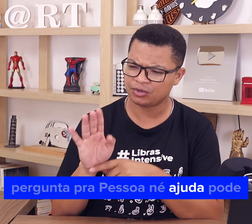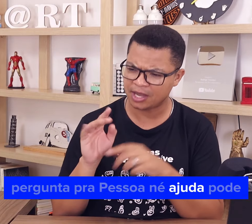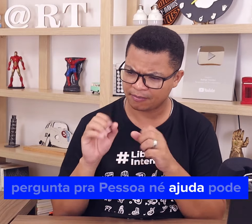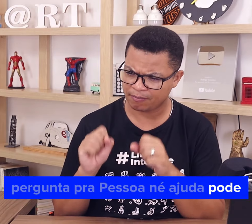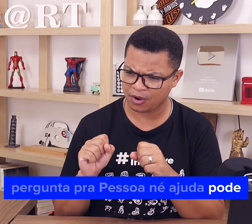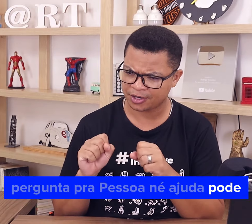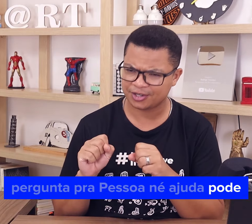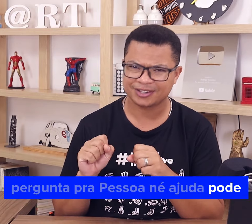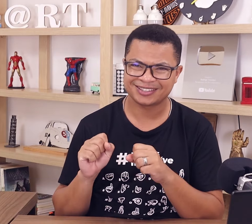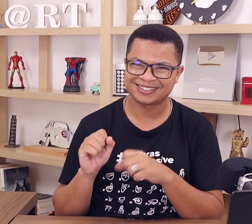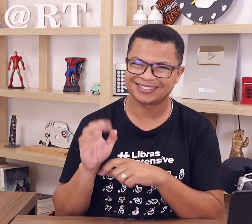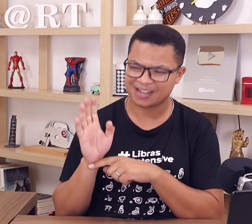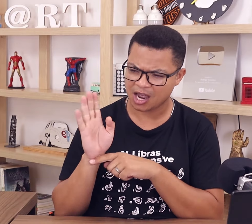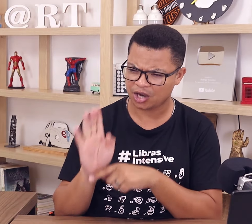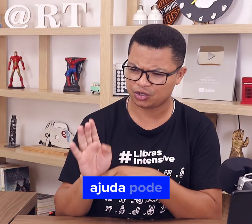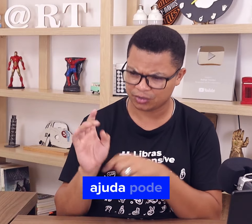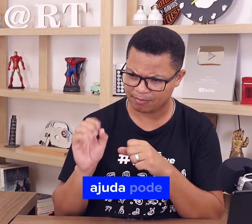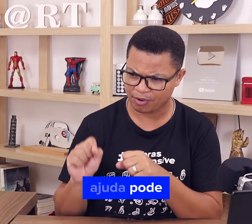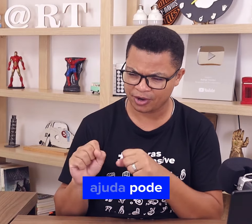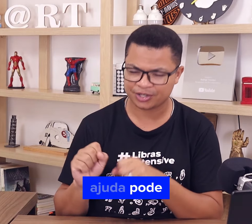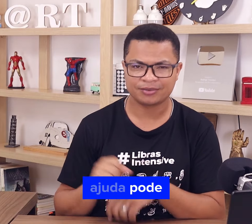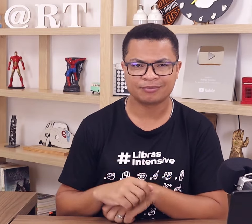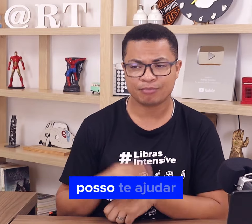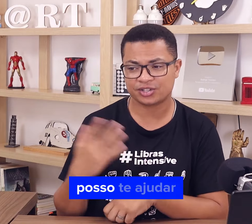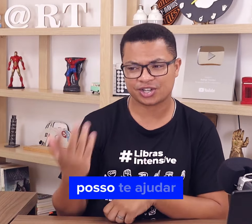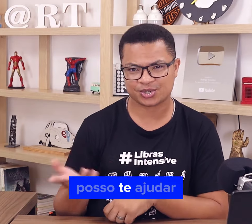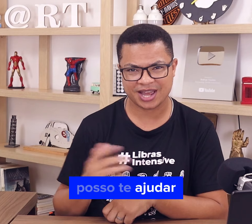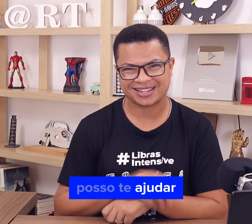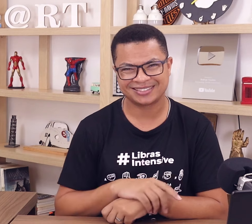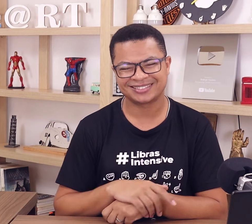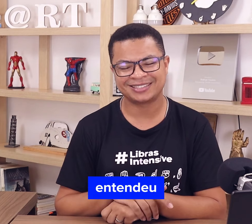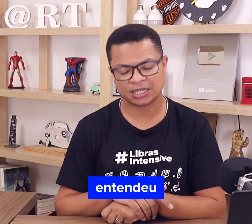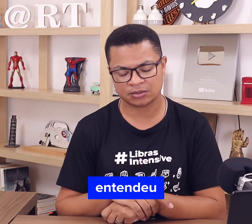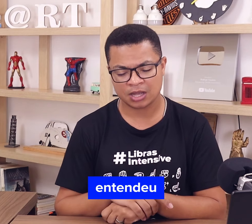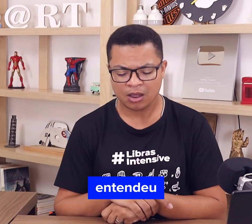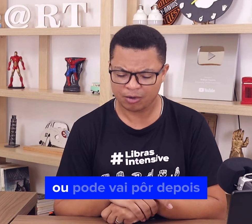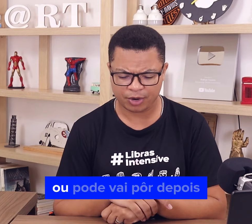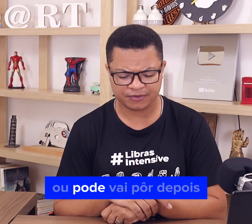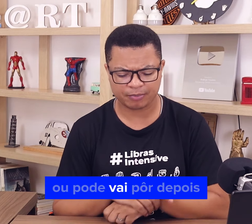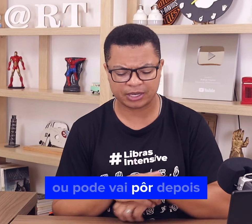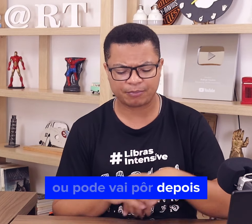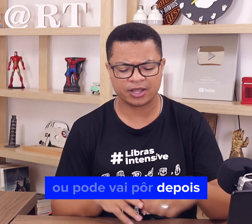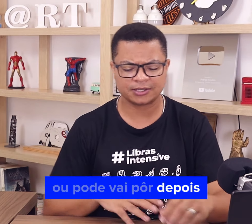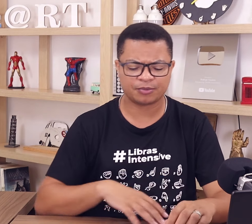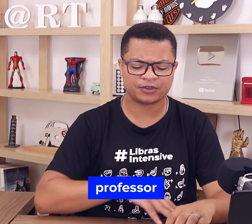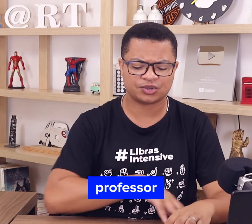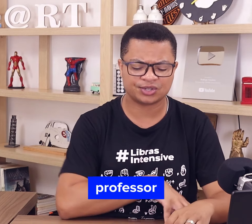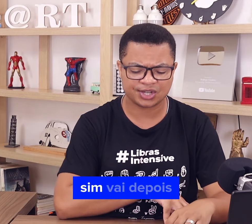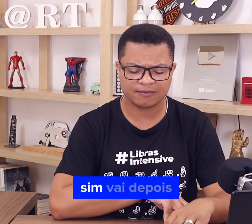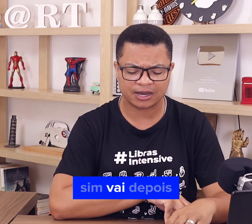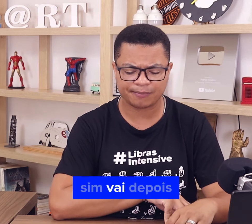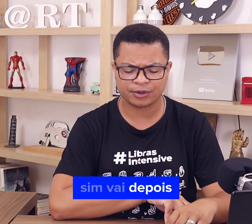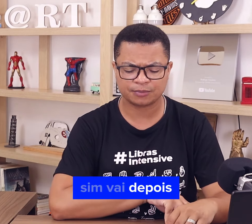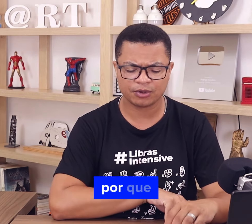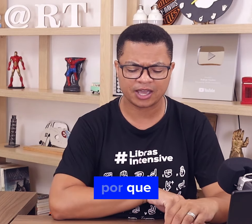Ajuda. Pode. Ajuda. Pode. Posso te ajudar? Entendeu? O pode vai depois. Professor, sim. Vai depois. Por quê?